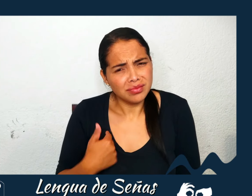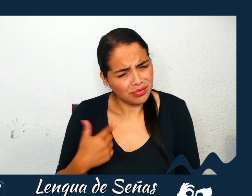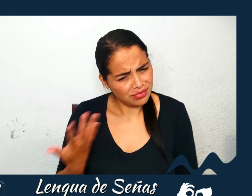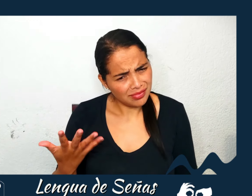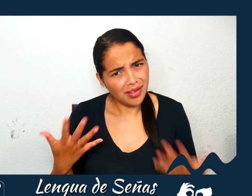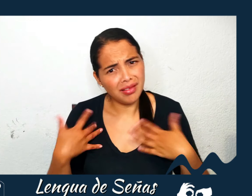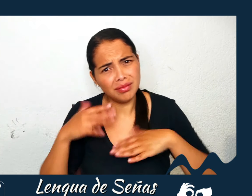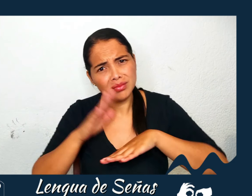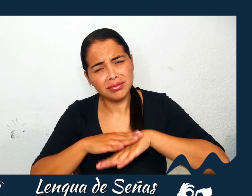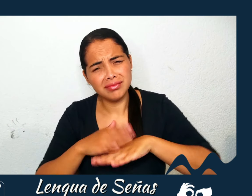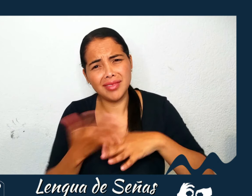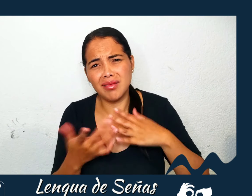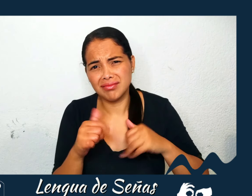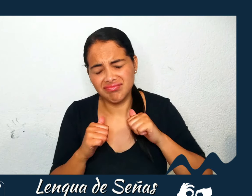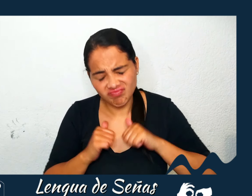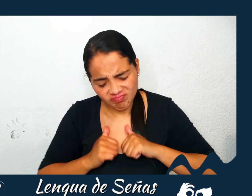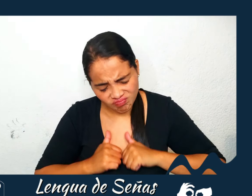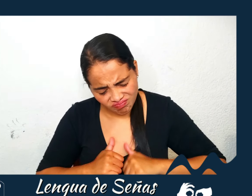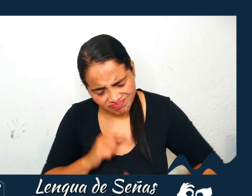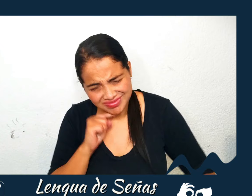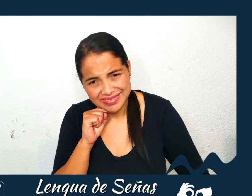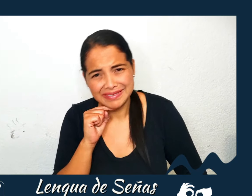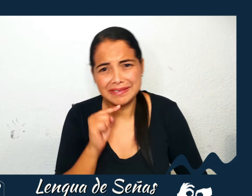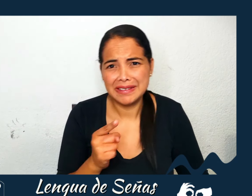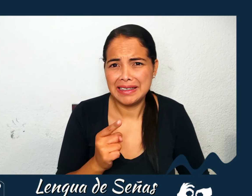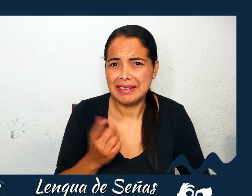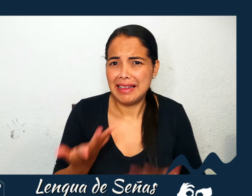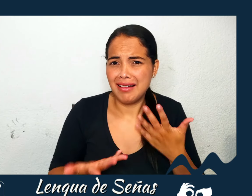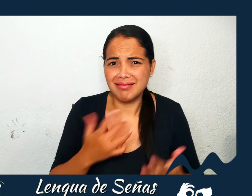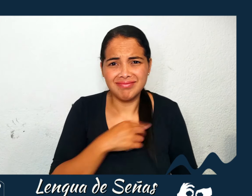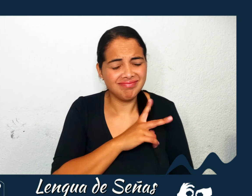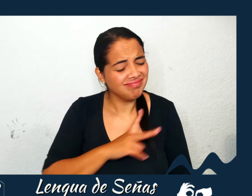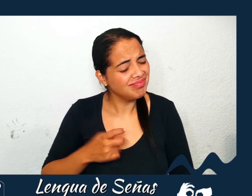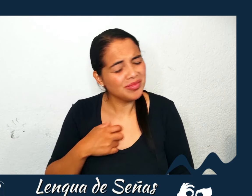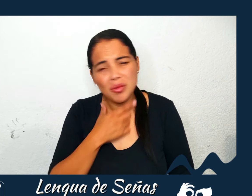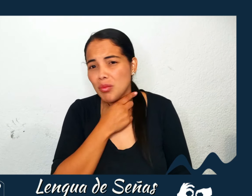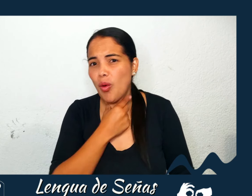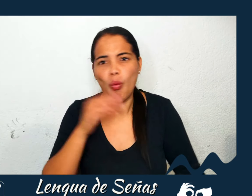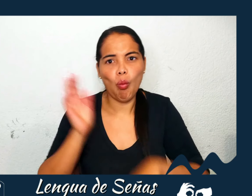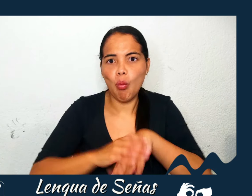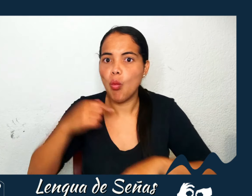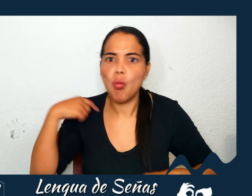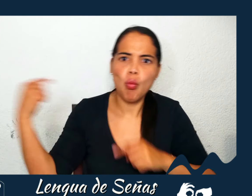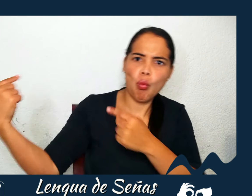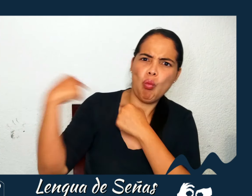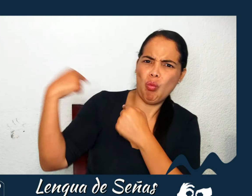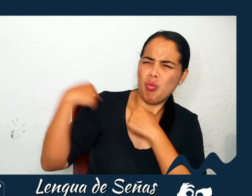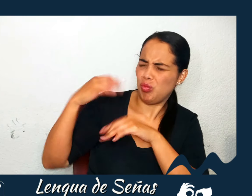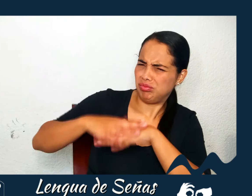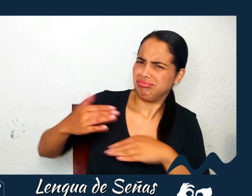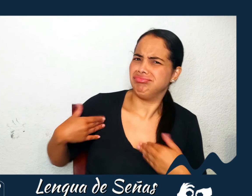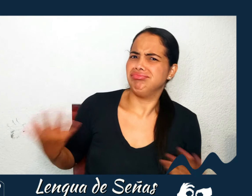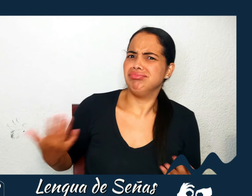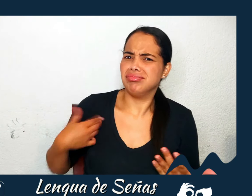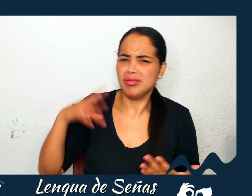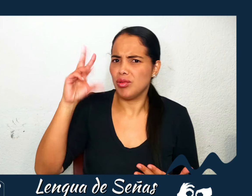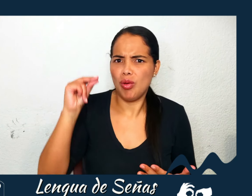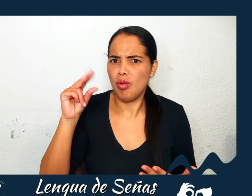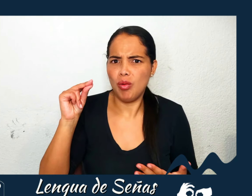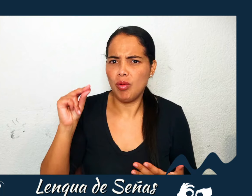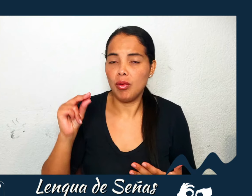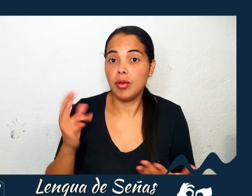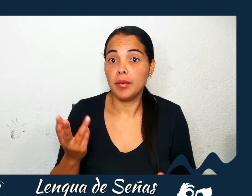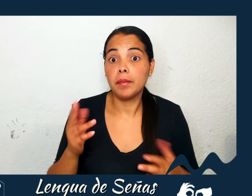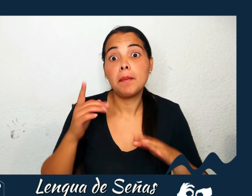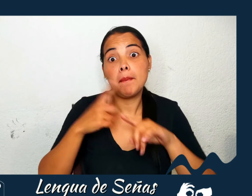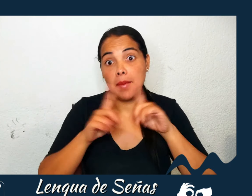de los sentimientos más tristes, más feos. Personalmente, algo que no me gusta es cuando soy acusado falsamente.